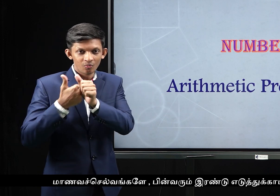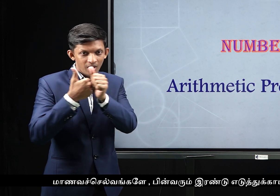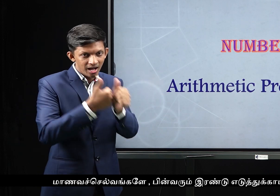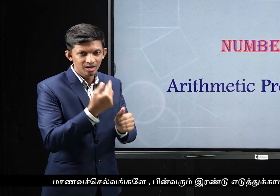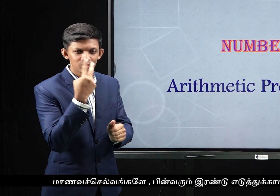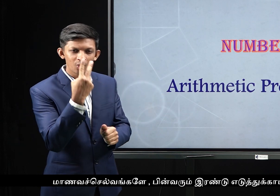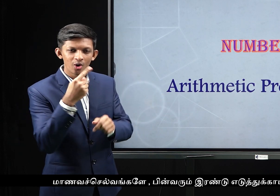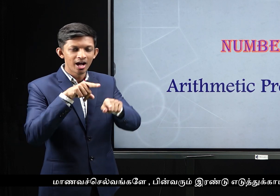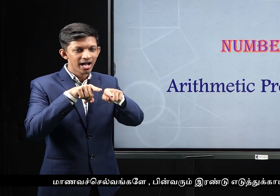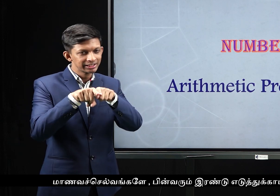ஆரம்பிக்கலாம்.